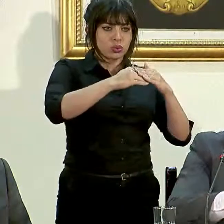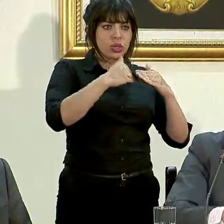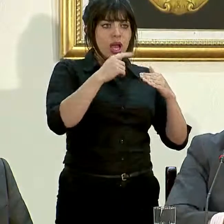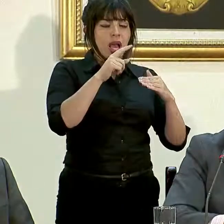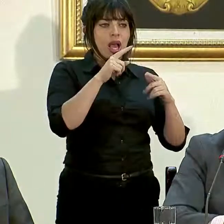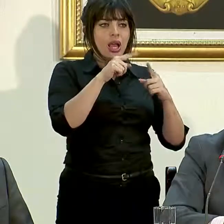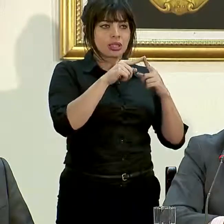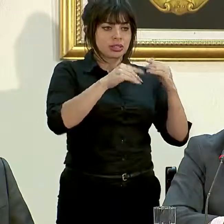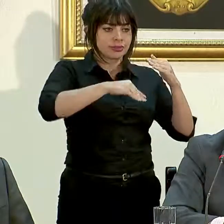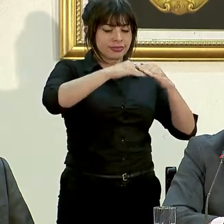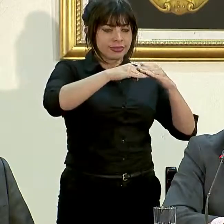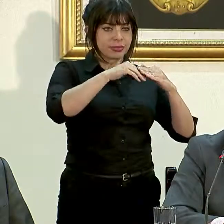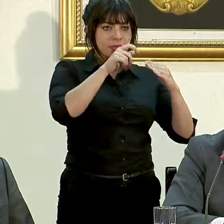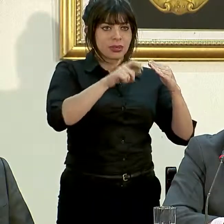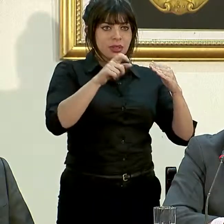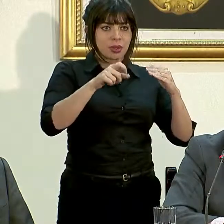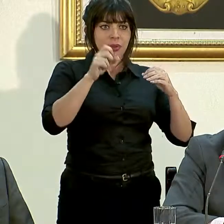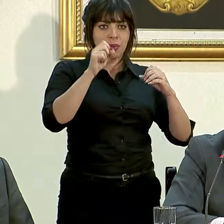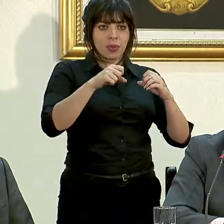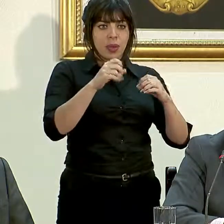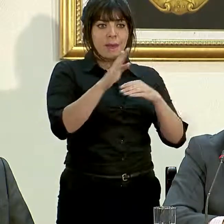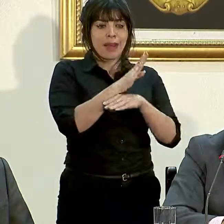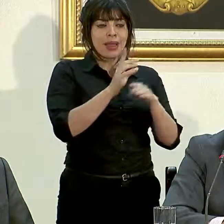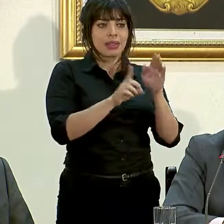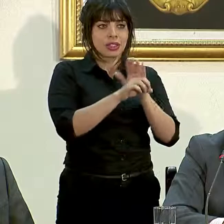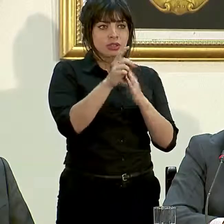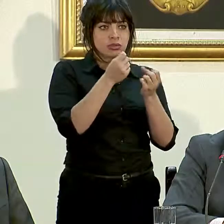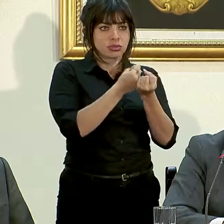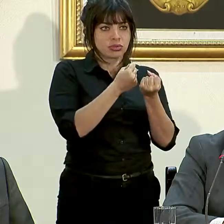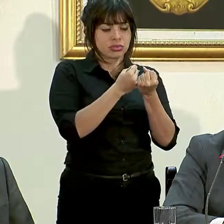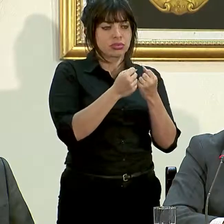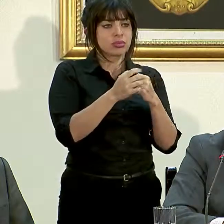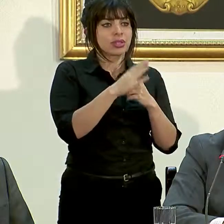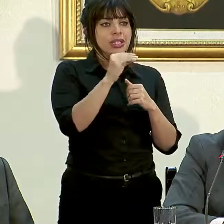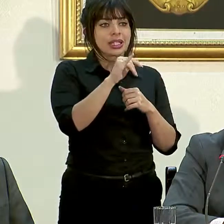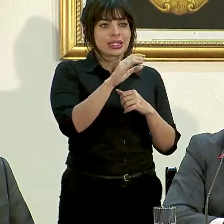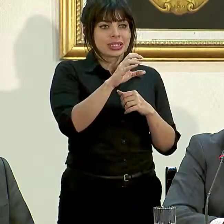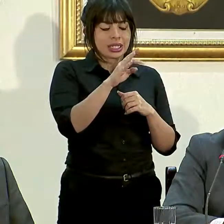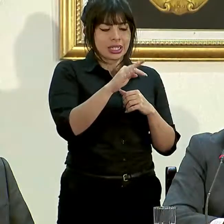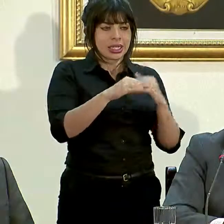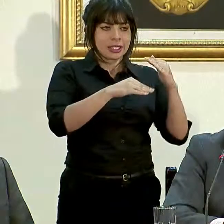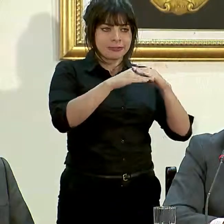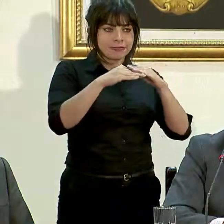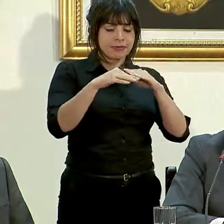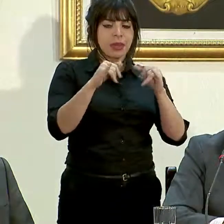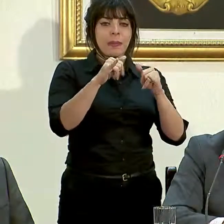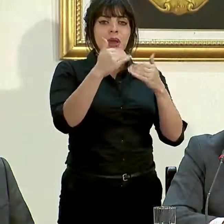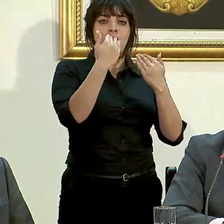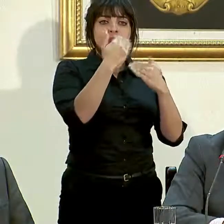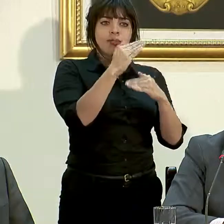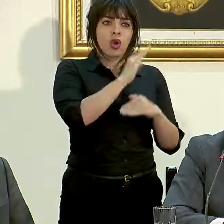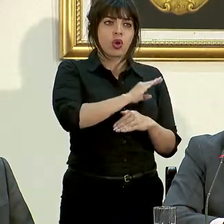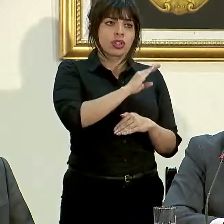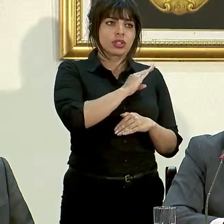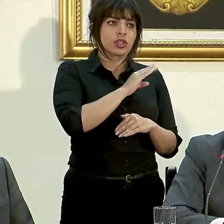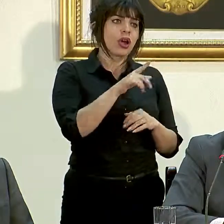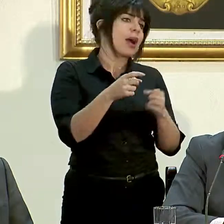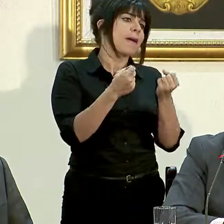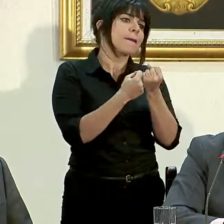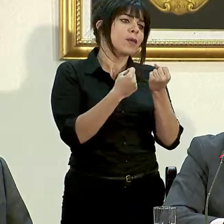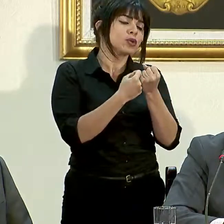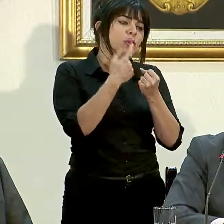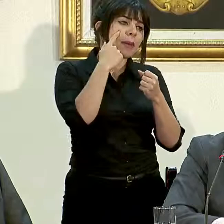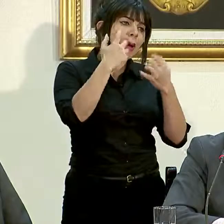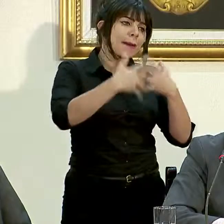cuales debían intervenir la Banca de Desarrollo y el ICT, condicionaba el apoyo